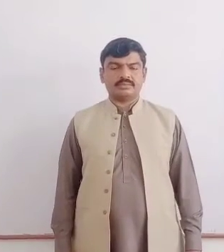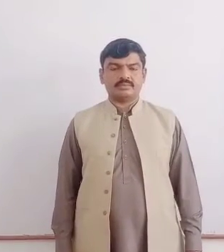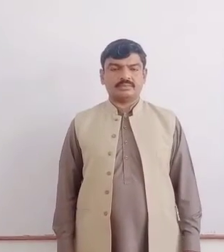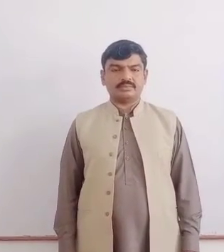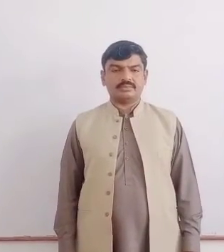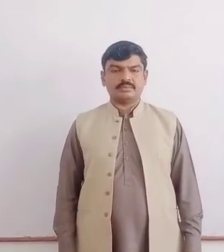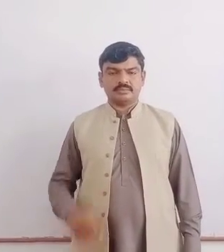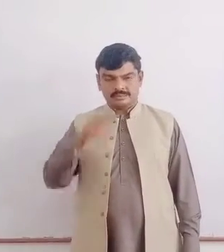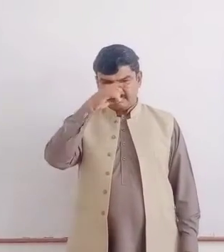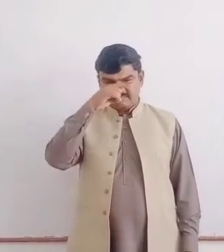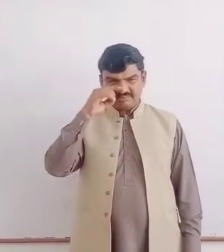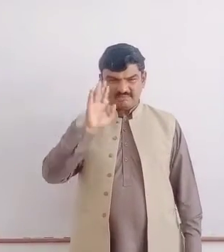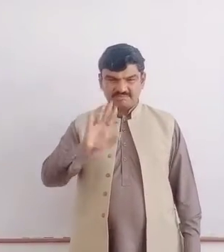मलामत करना,